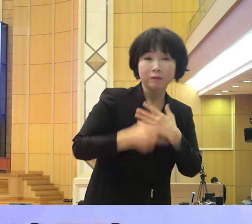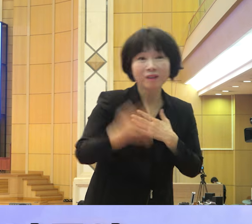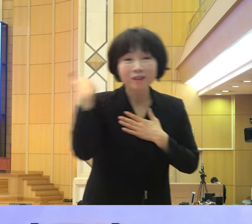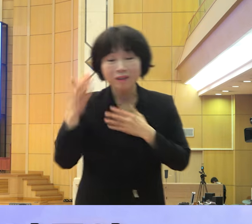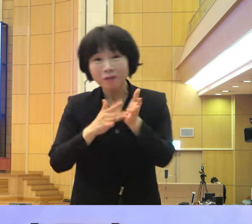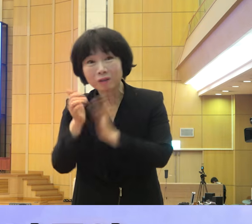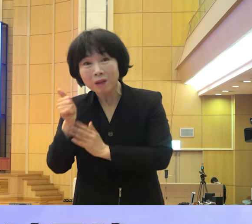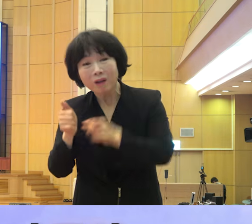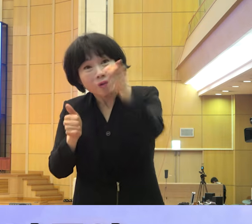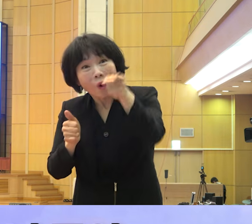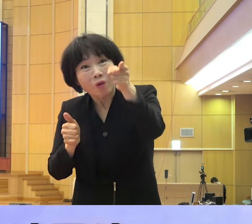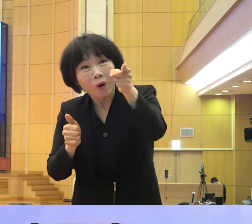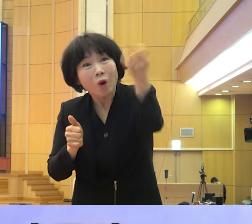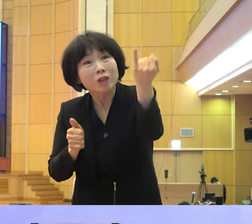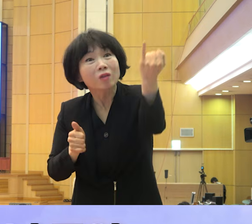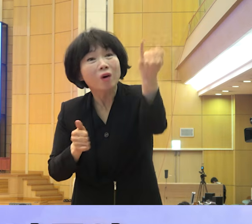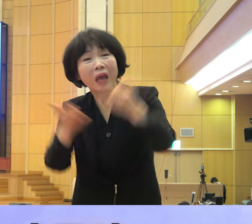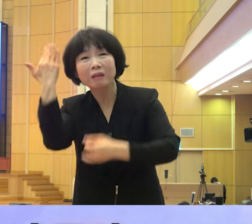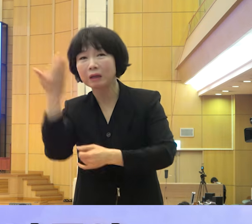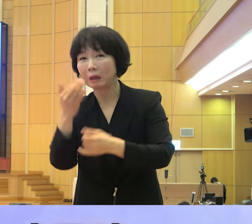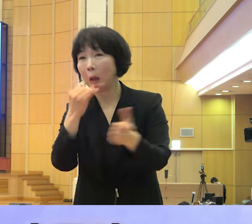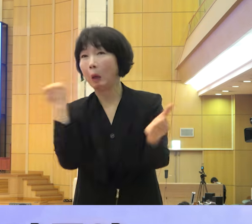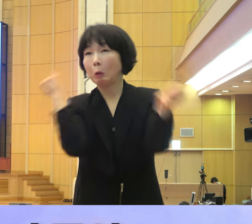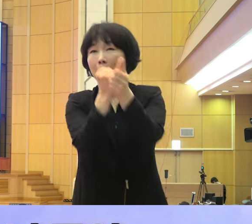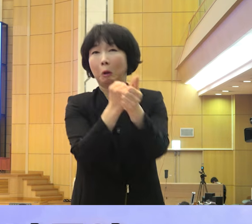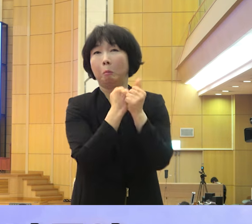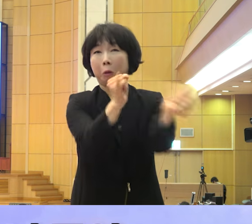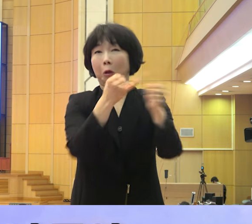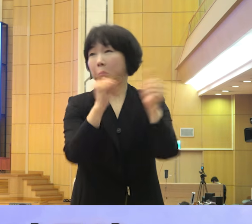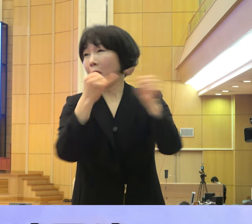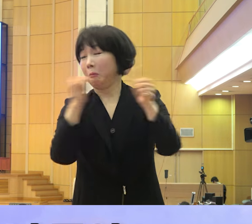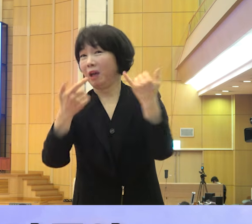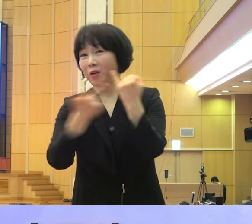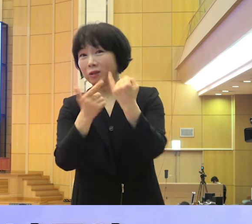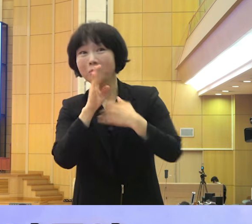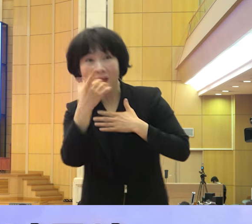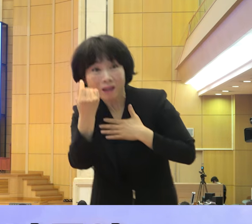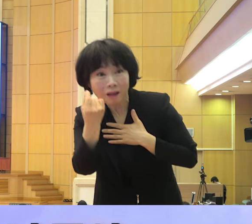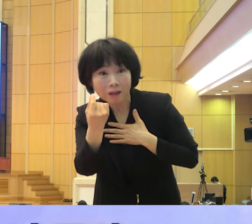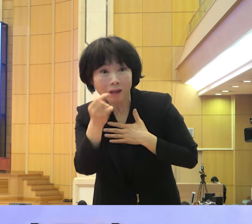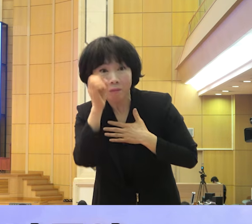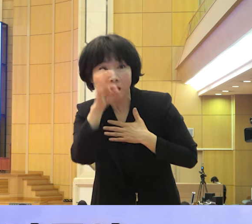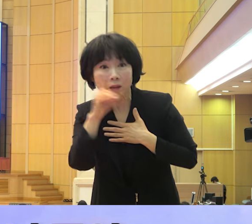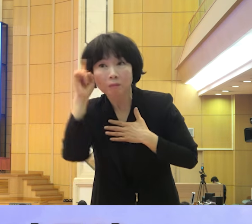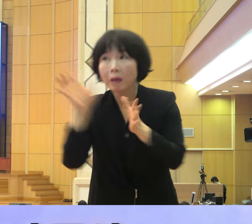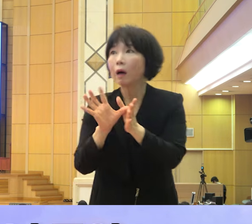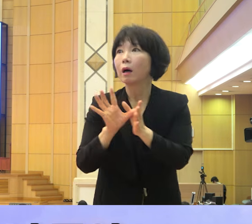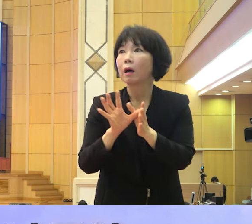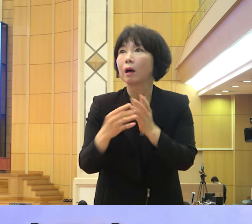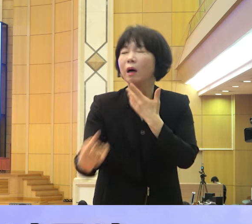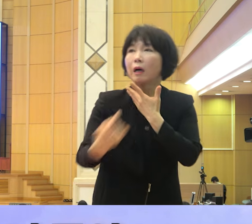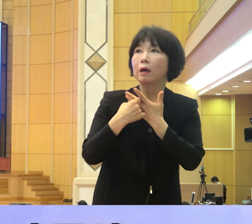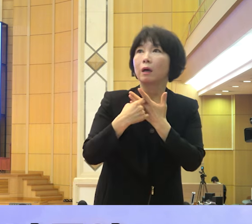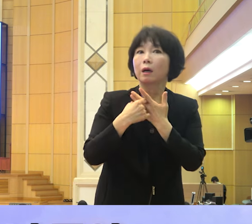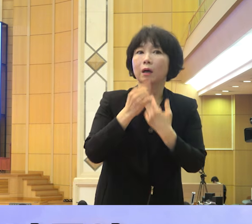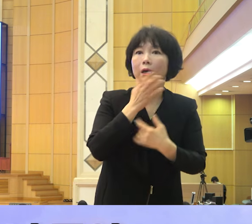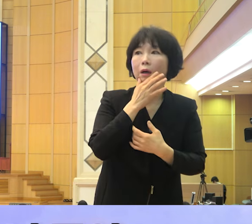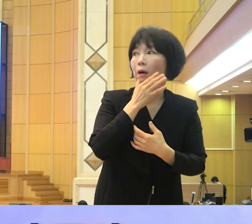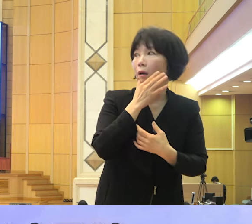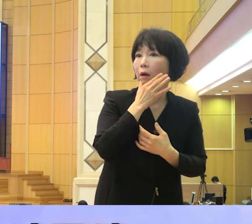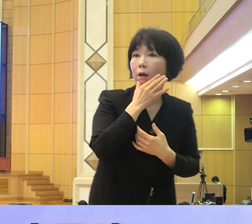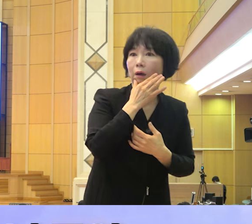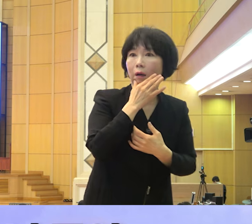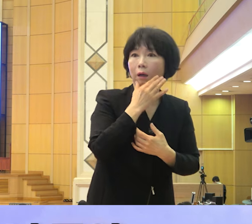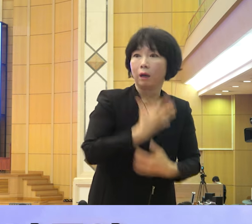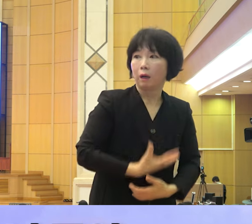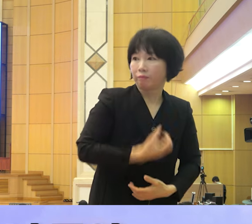선지자로구나, 그렇게 알다가 나중에 예수님이 그리스도라는 사실을 알고 나니까 동네에 들어가서